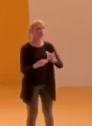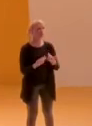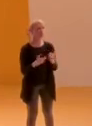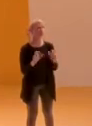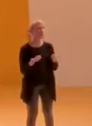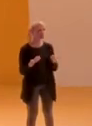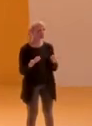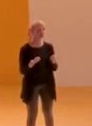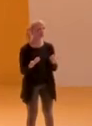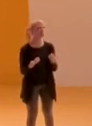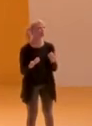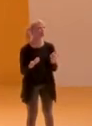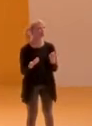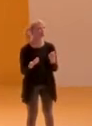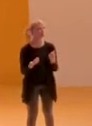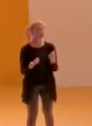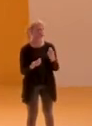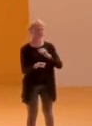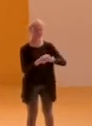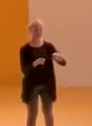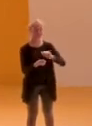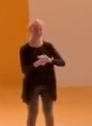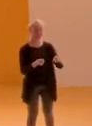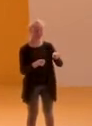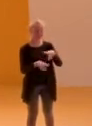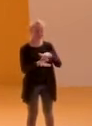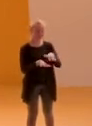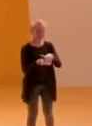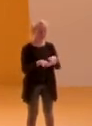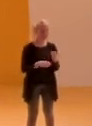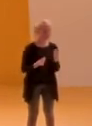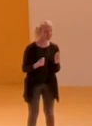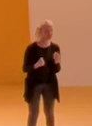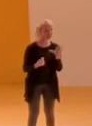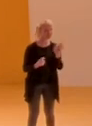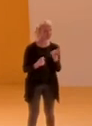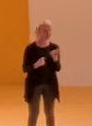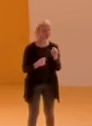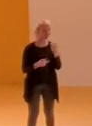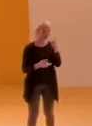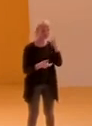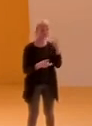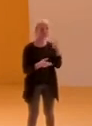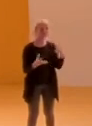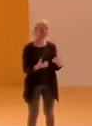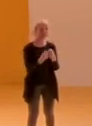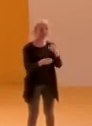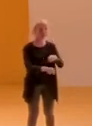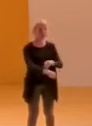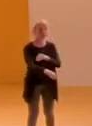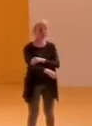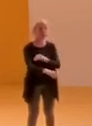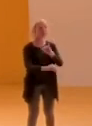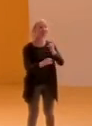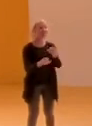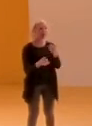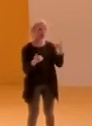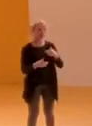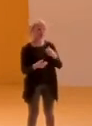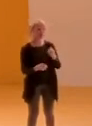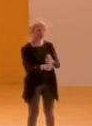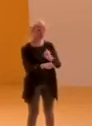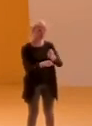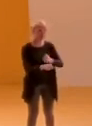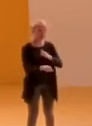zasadniczo prawie zniszczył ten system pieniężny dlatego że odnalazł metody na to jak łatwo te kamienie produkować i